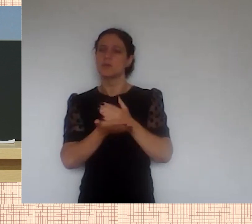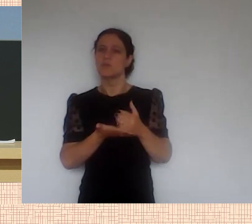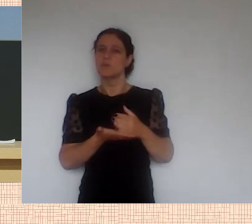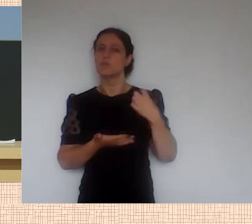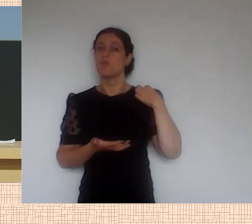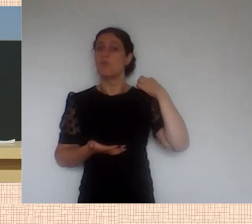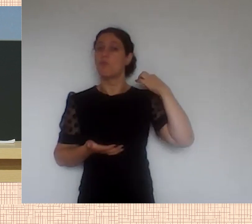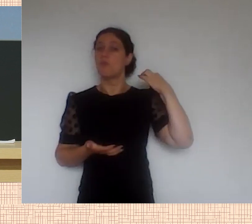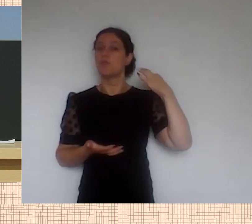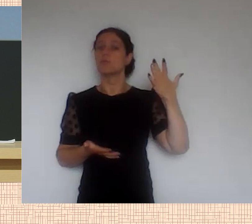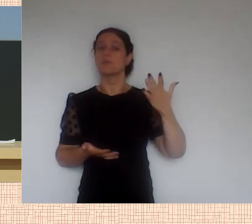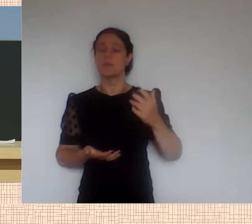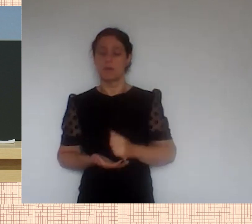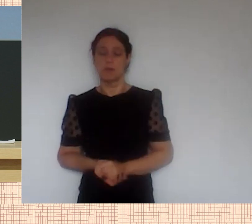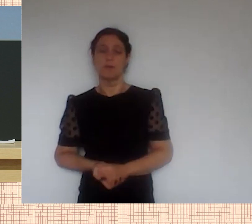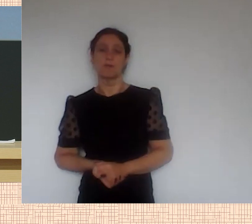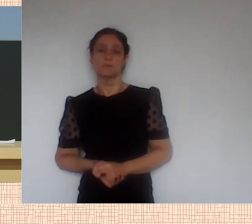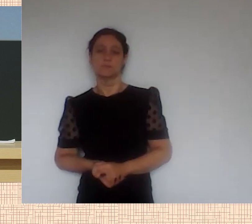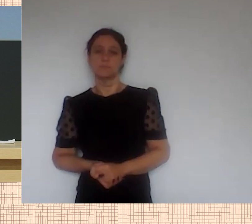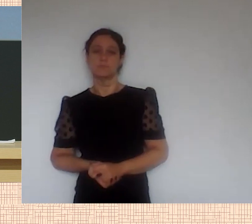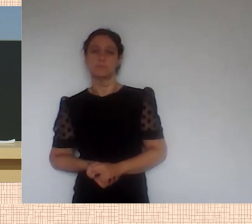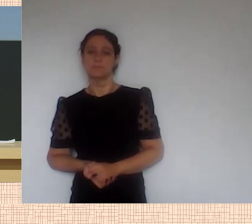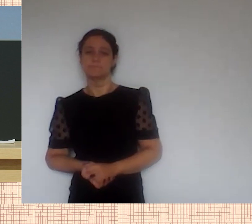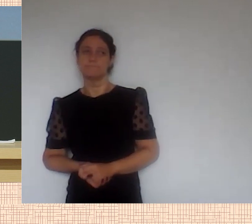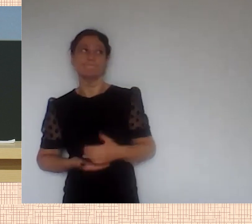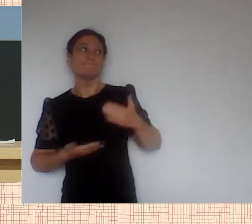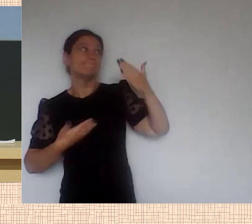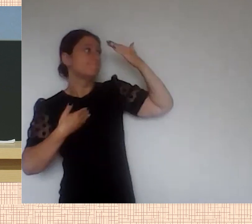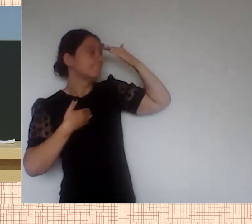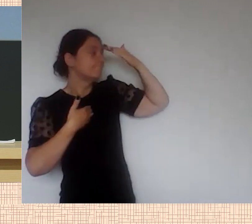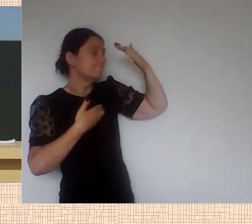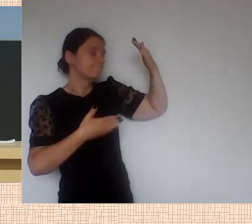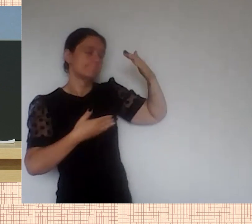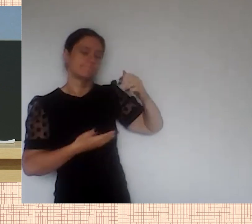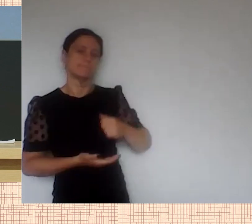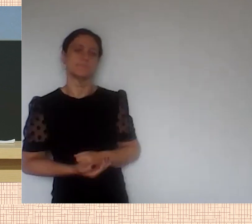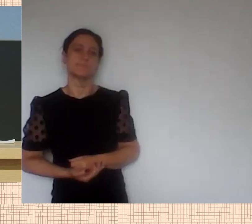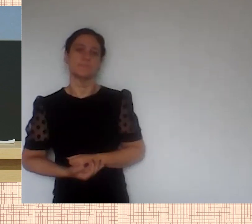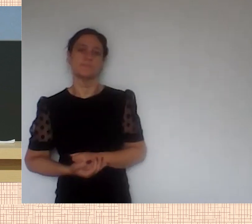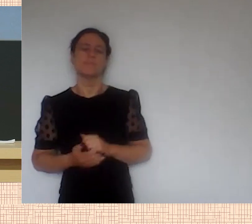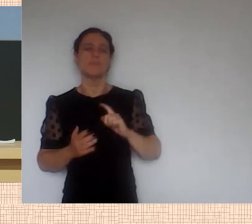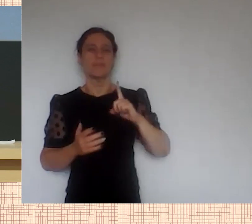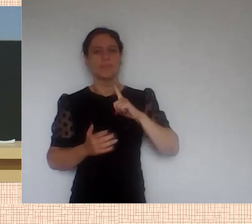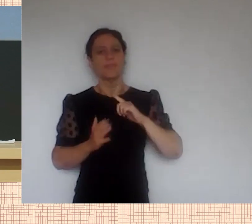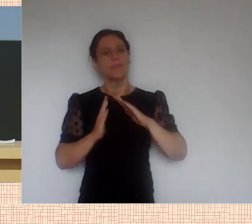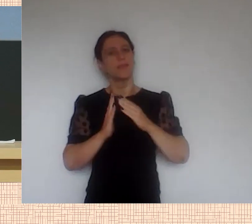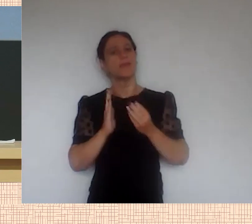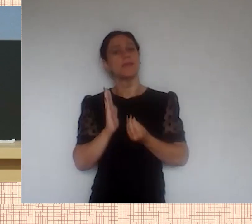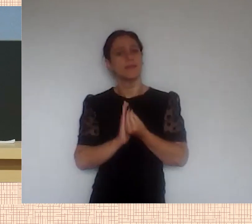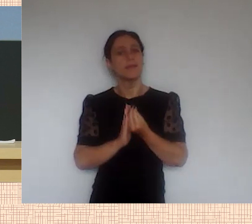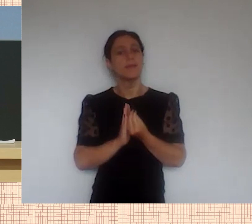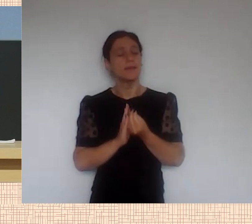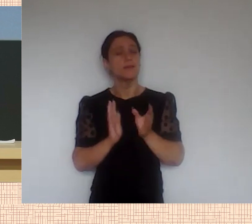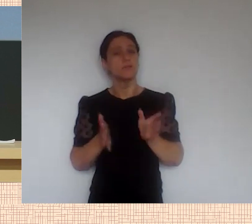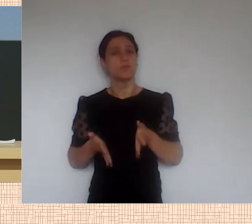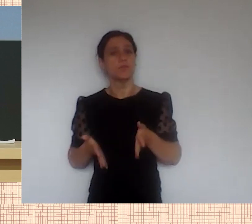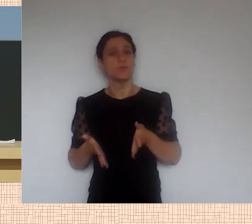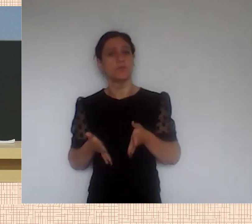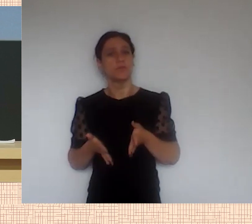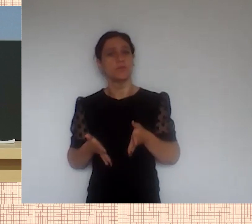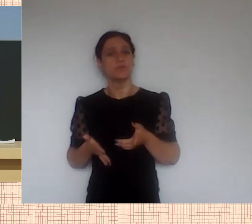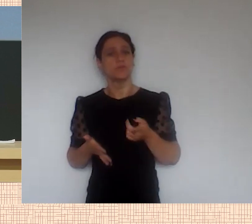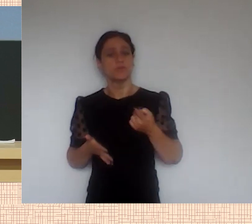Graças a Deus, irmãos, muitas igrejas hoje estão entrando para lutar pelo reino de Deus.